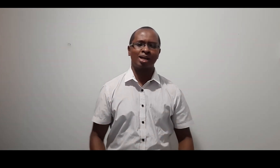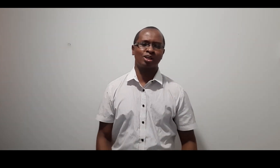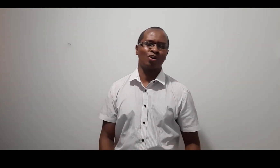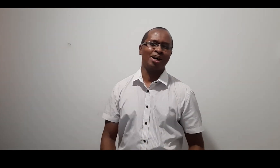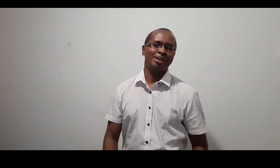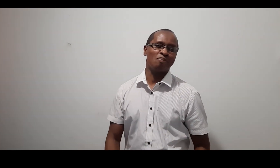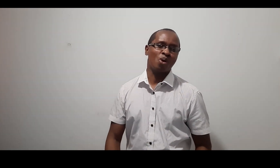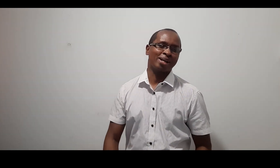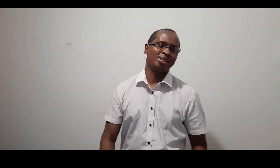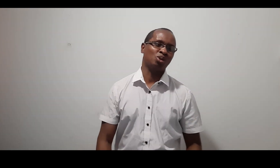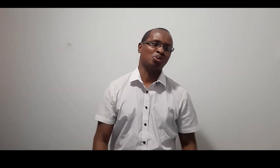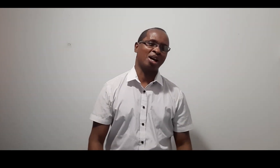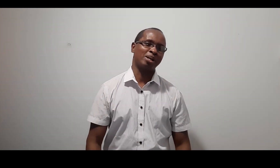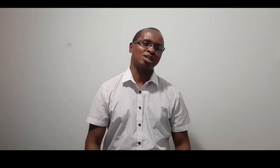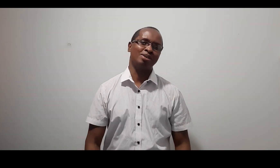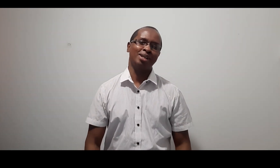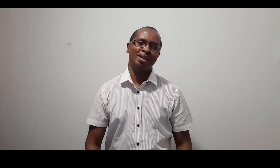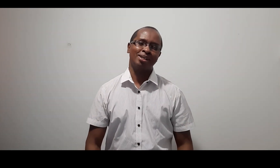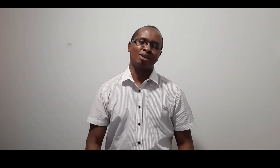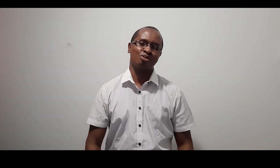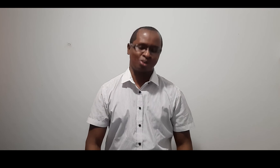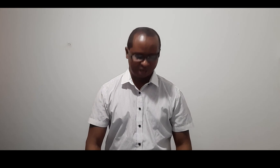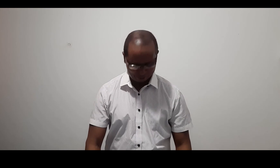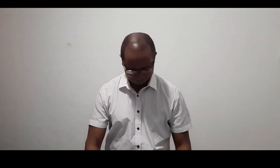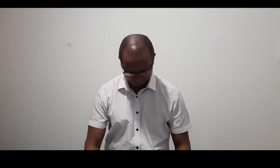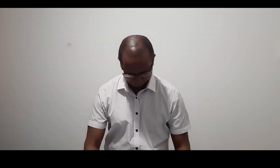azo ianao de amboary sy diovin'ny ara-masininy izany fo zany.